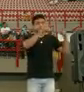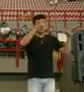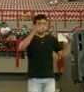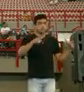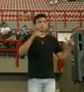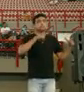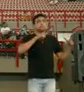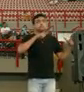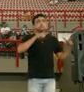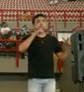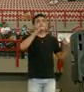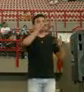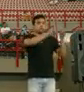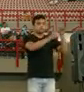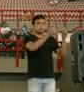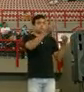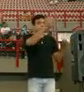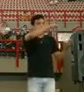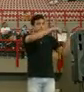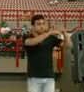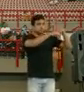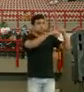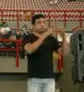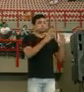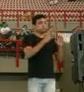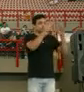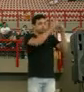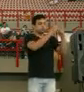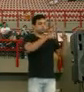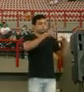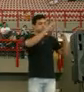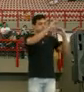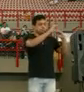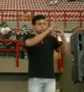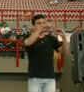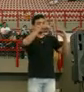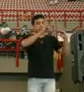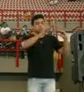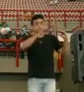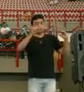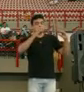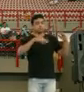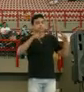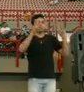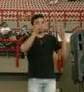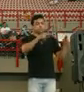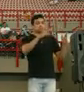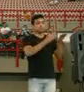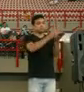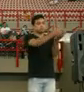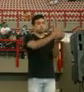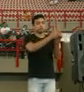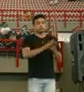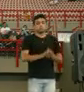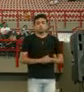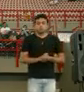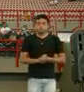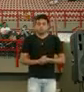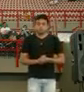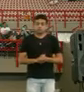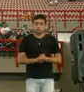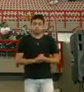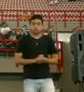maioria das reações químicas, a soma das massas dos reagentes tem que ser igual à soma das massas dos